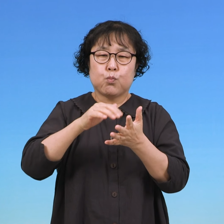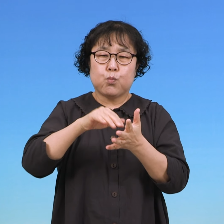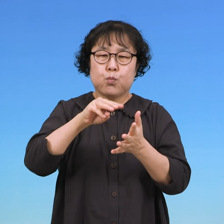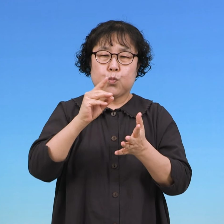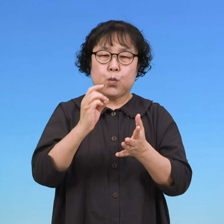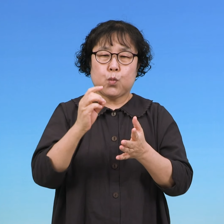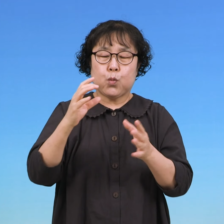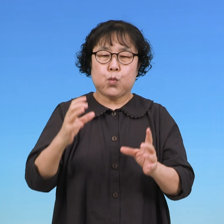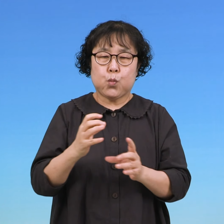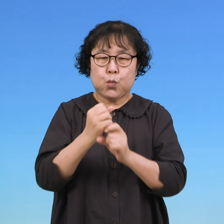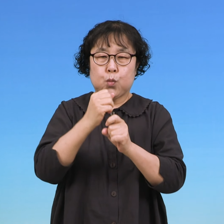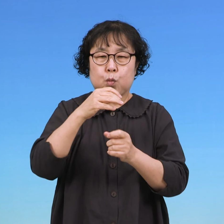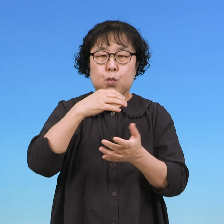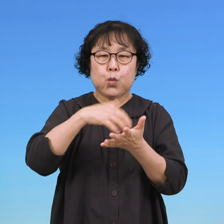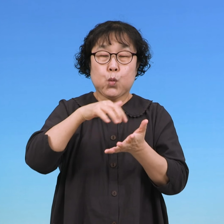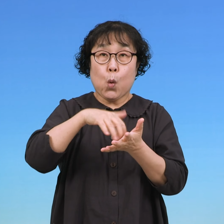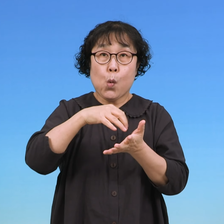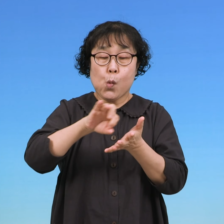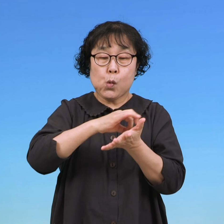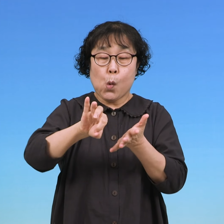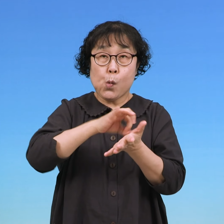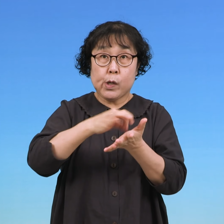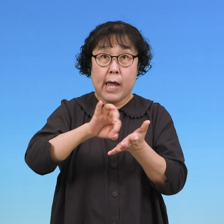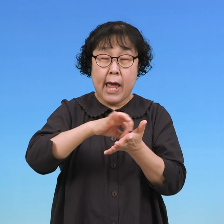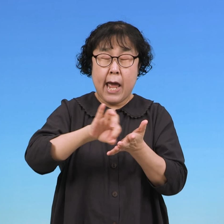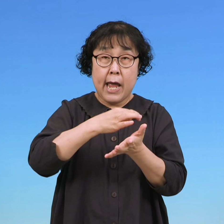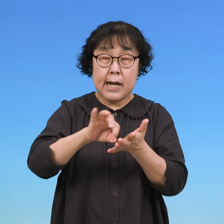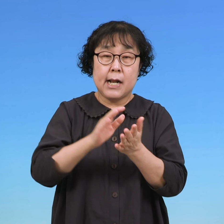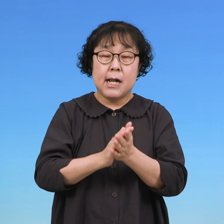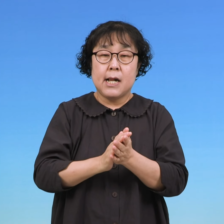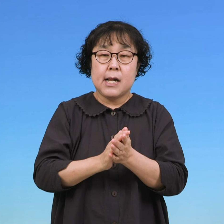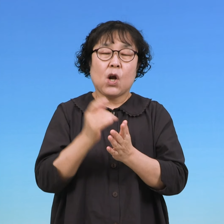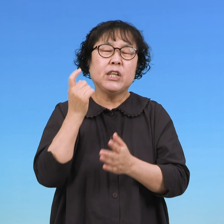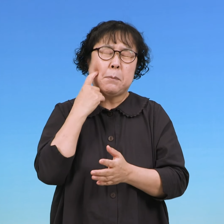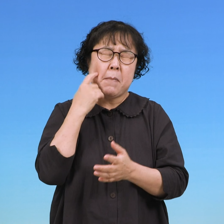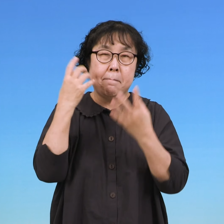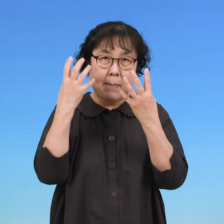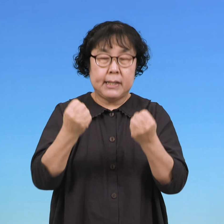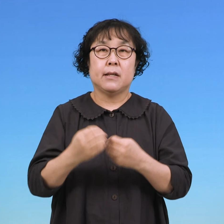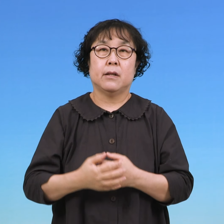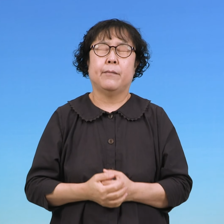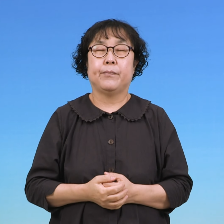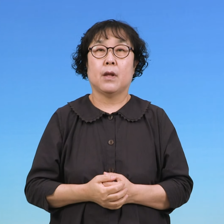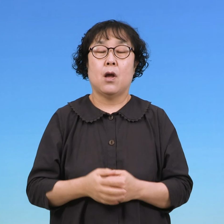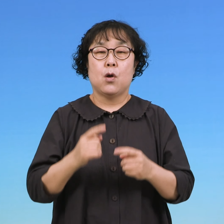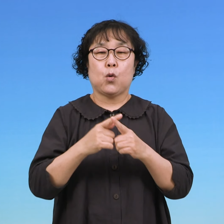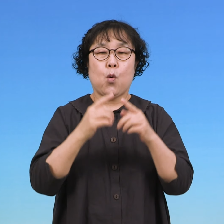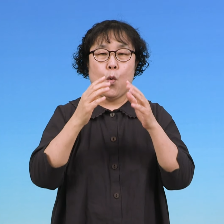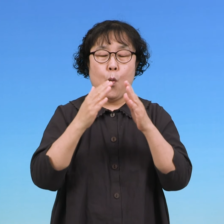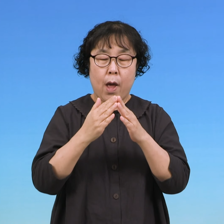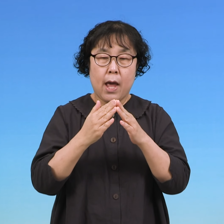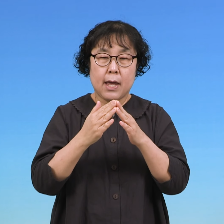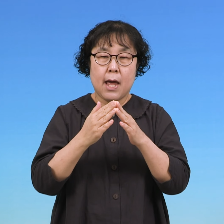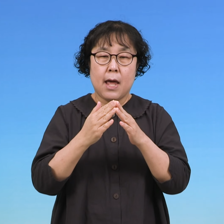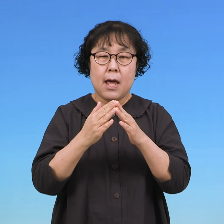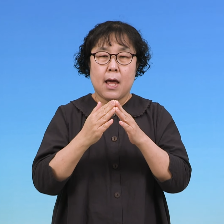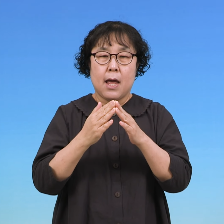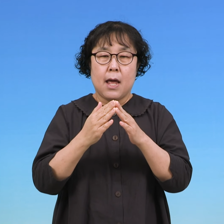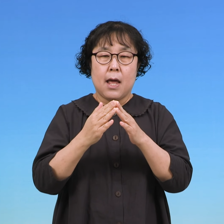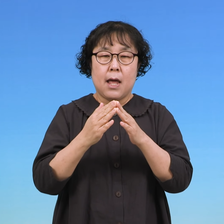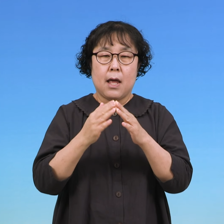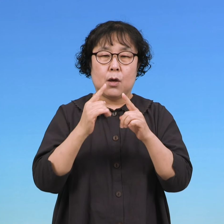대해 통탄할 정도로 정직하지 못하였다는 것을 지적하는 말이다. 교회의 교인